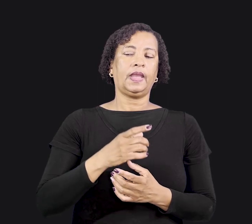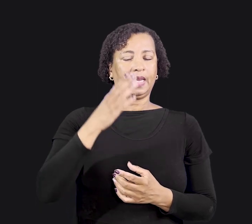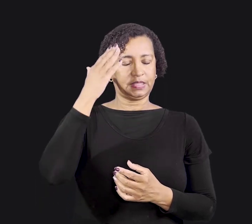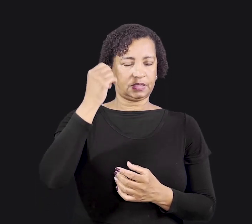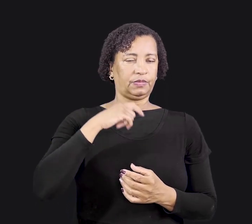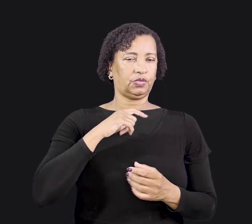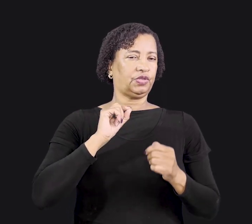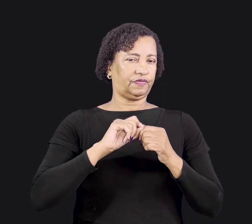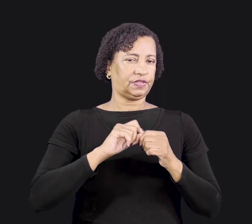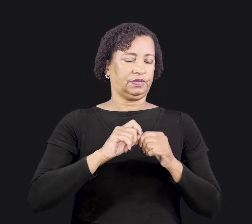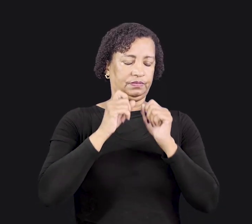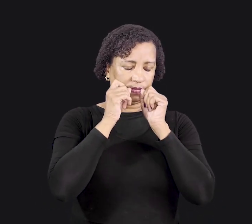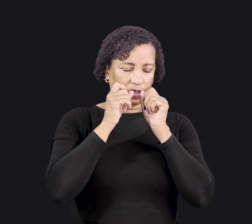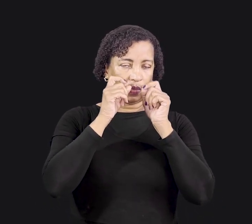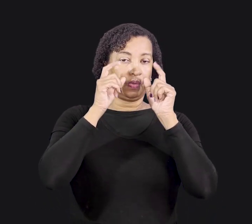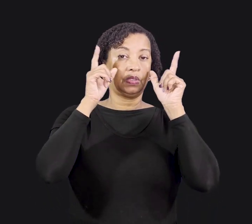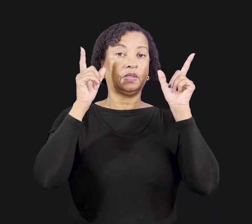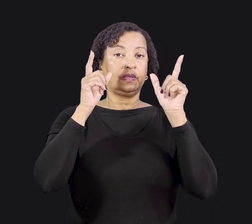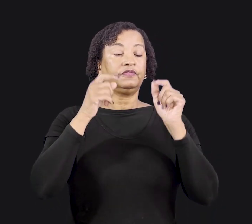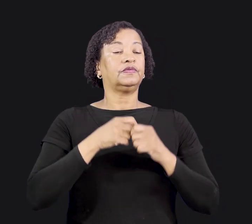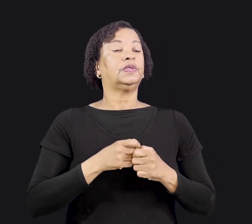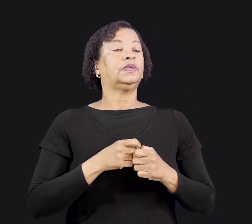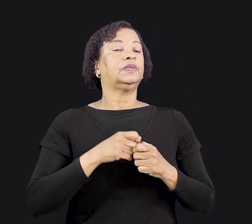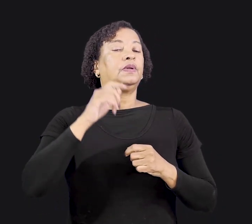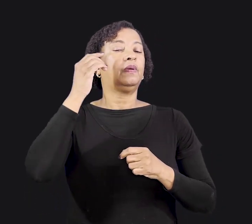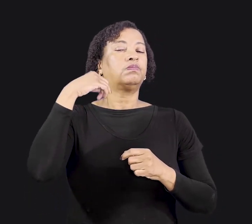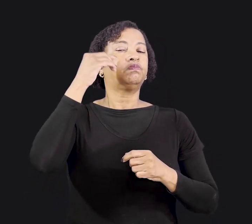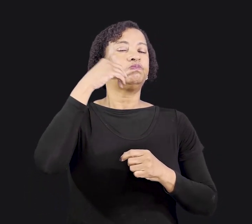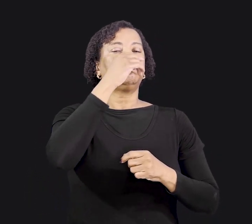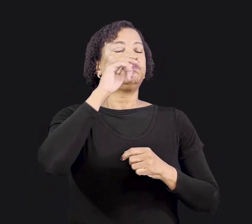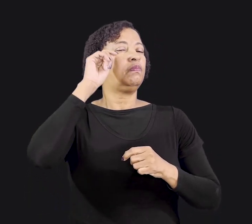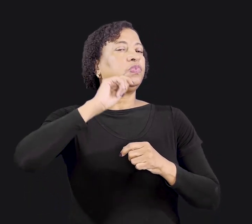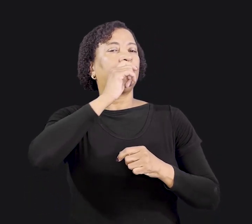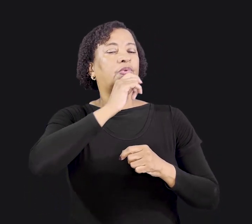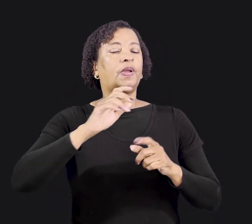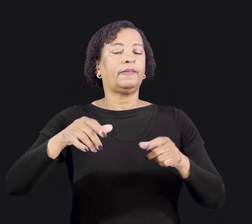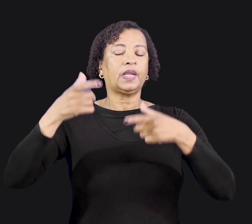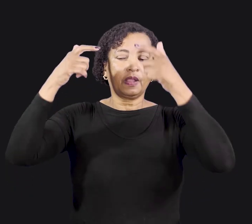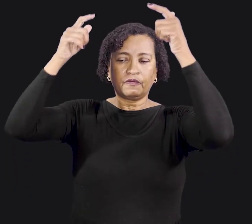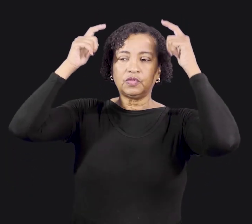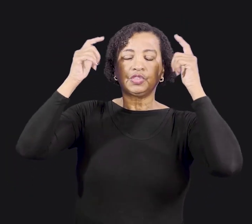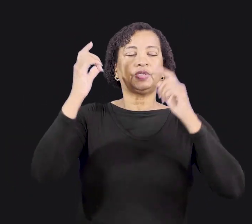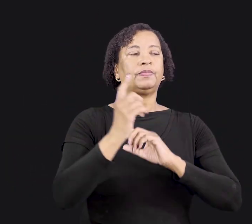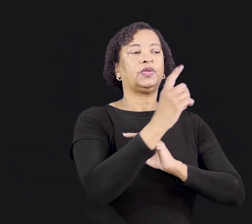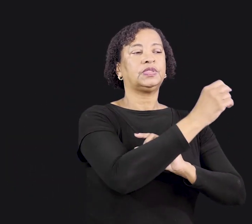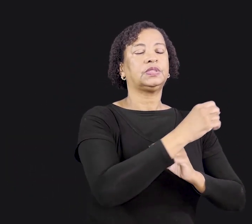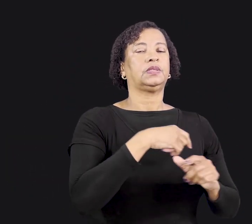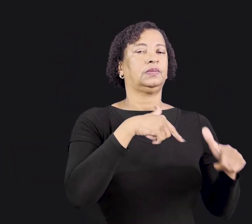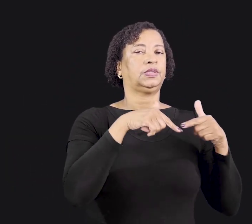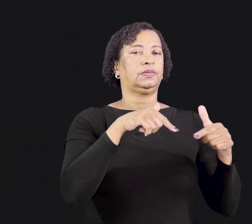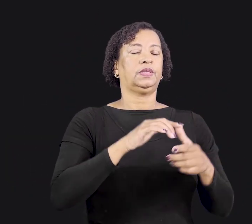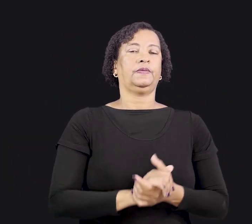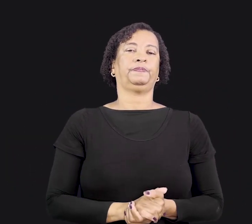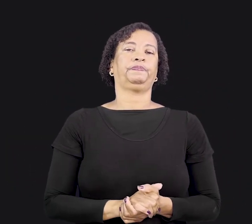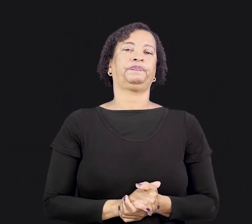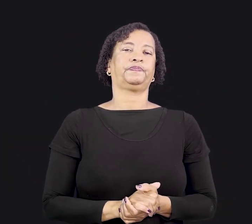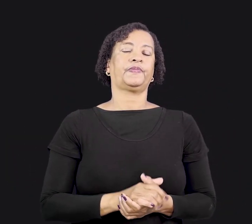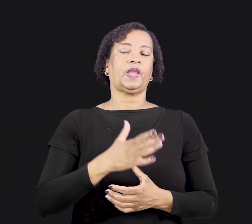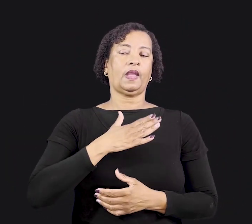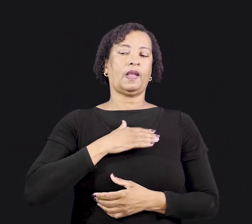rotina. Eu acordava, passava aquela coisa branca na cara, pegava meu chapéu e saía para trabalhar. Ela quis me